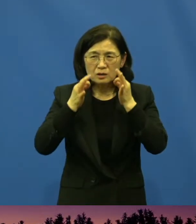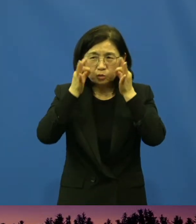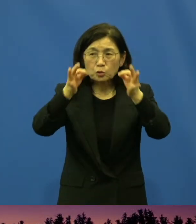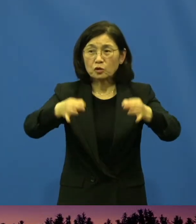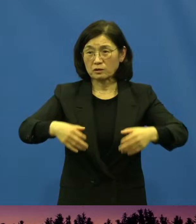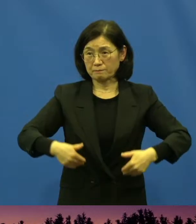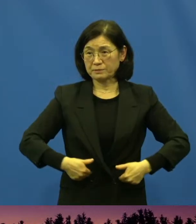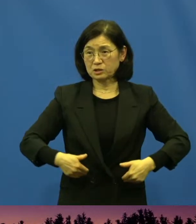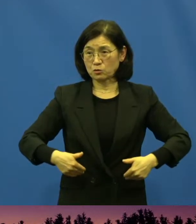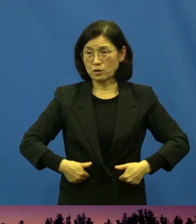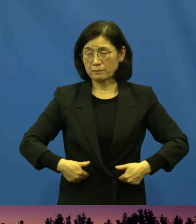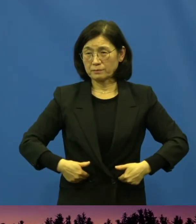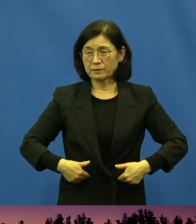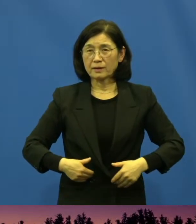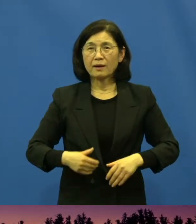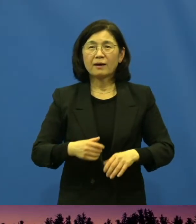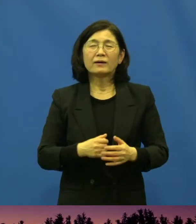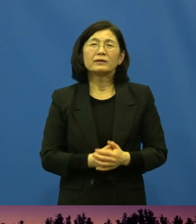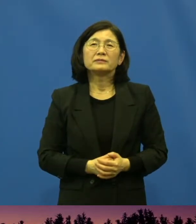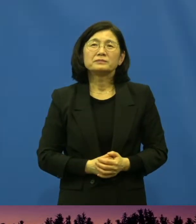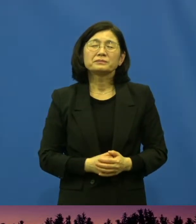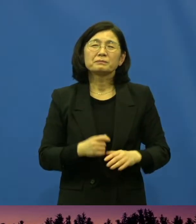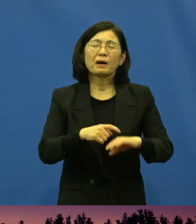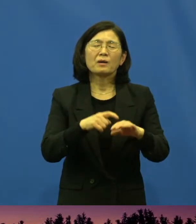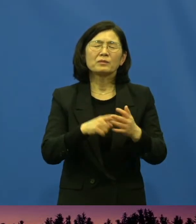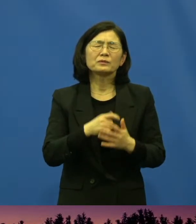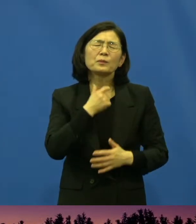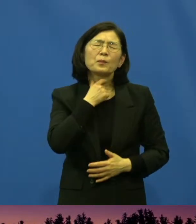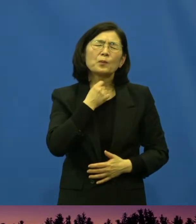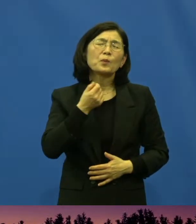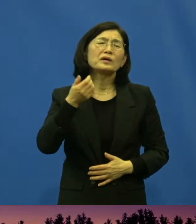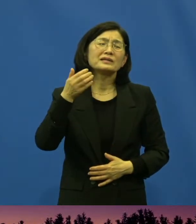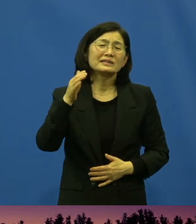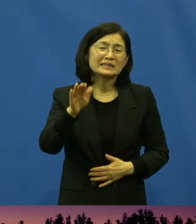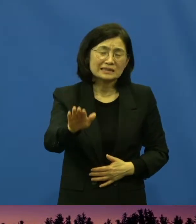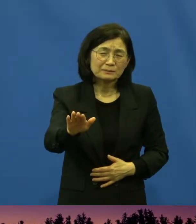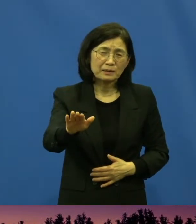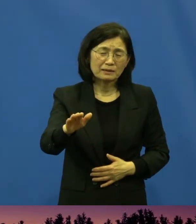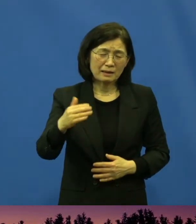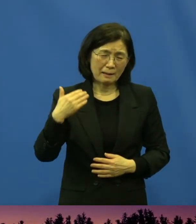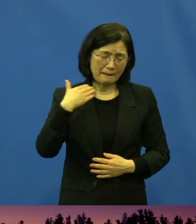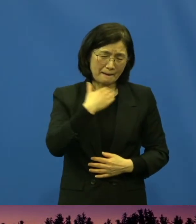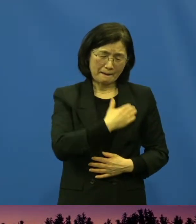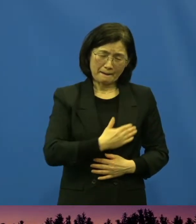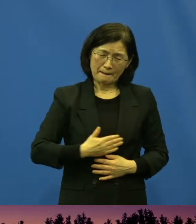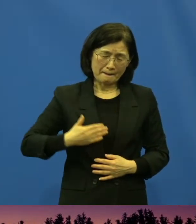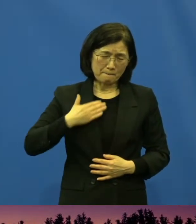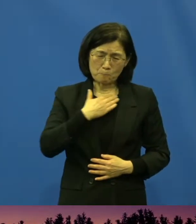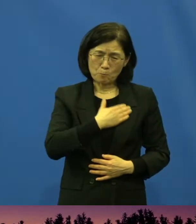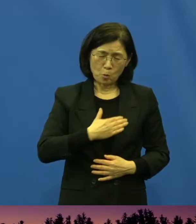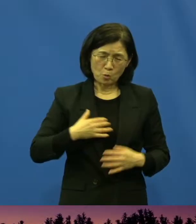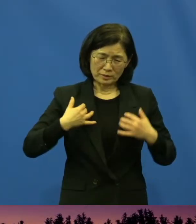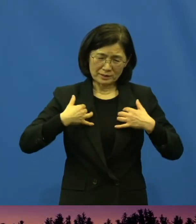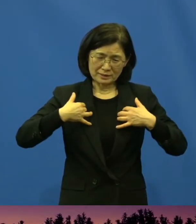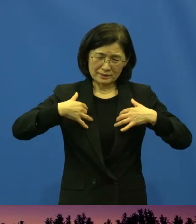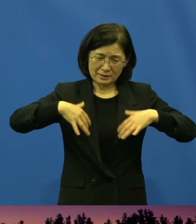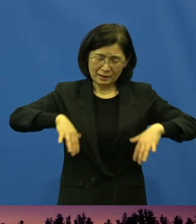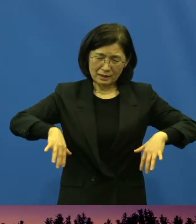상태에서 마음은 원하는데 몸이 내 마음에 원하는 대로 따라주지 않는 거죠.